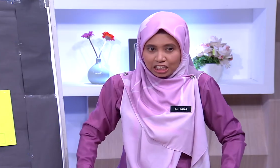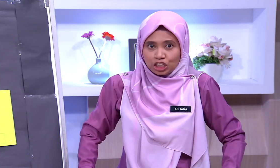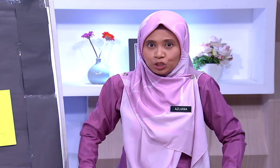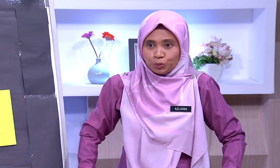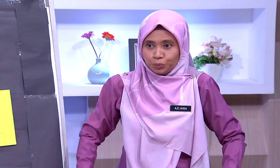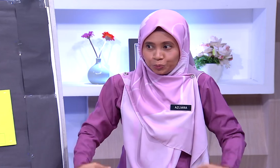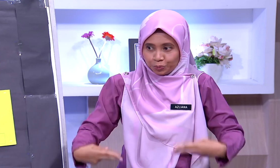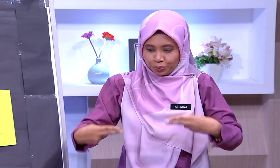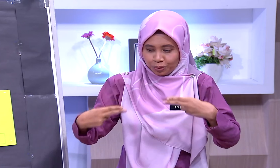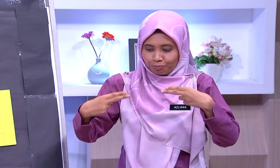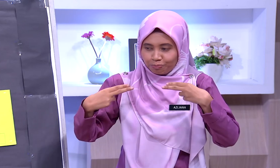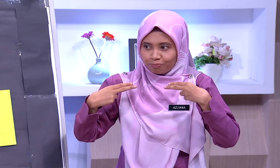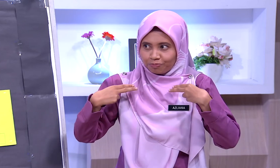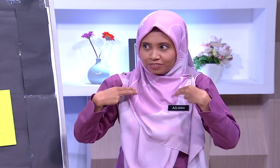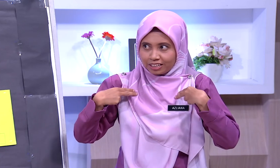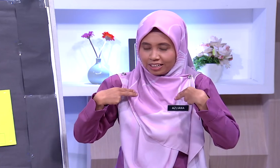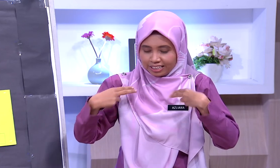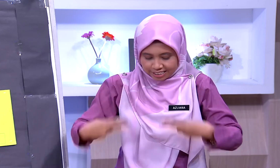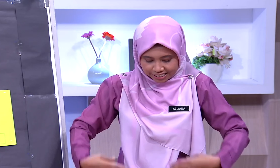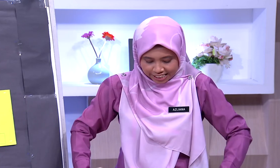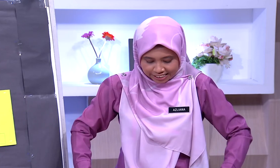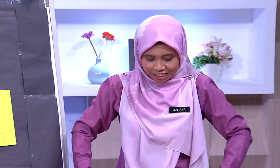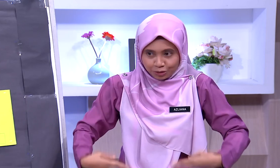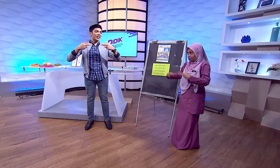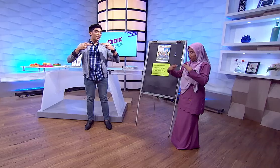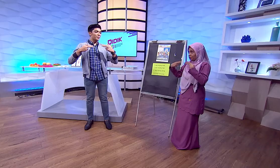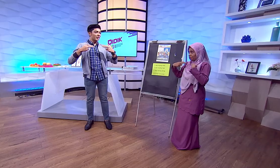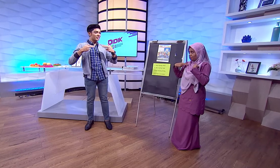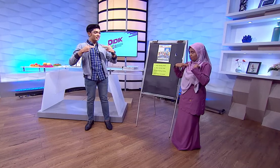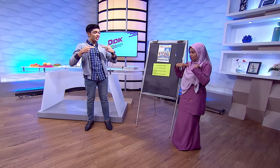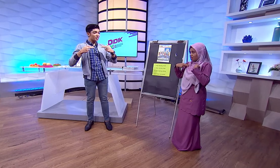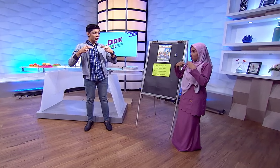hai hidup haouden kajian PT hidup bersatu